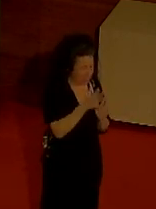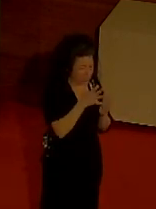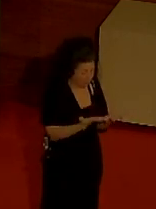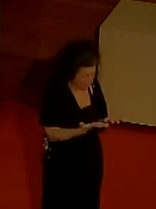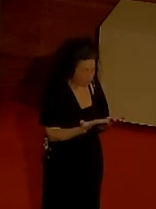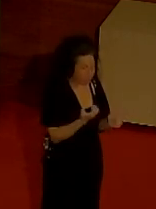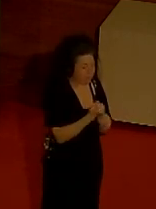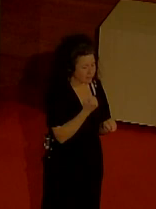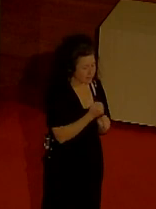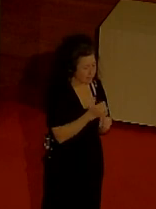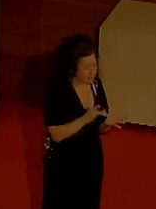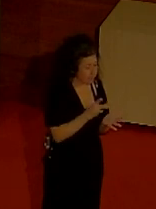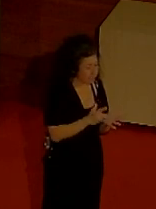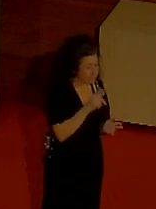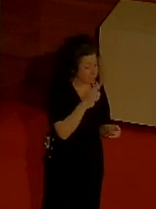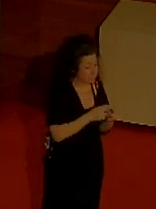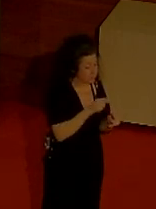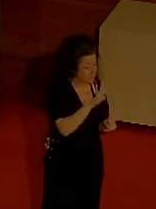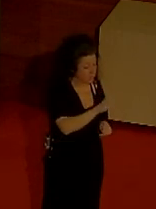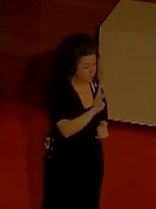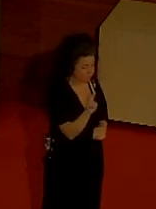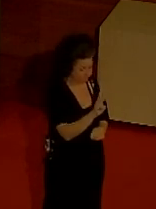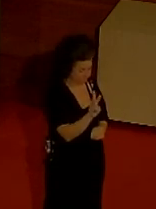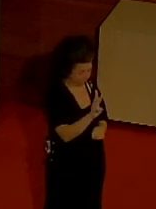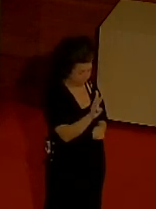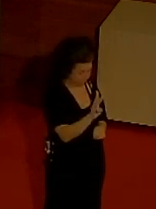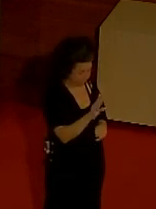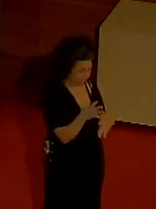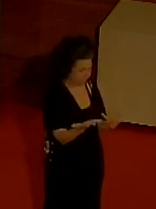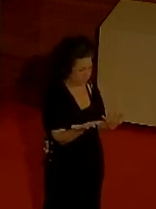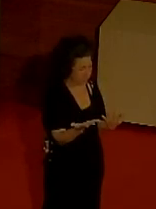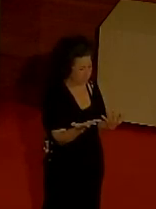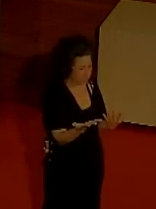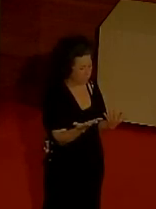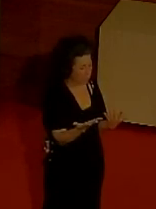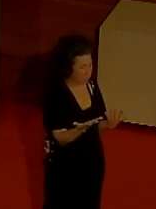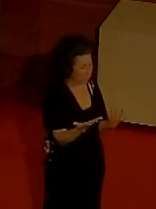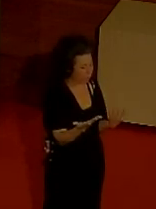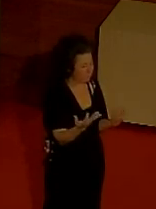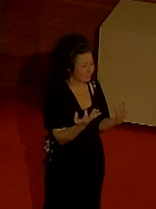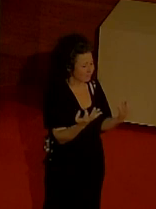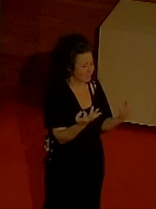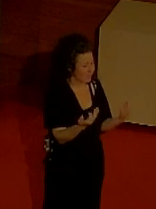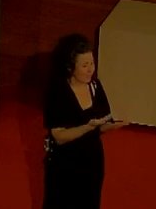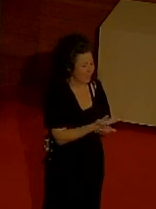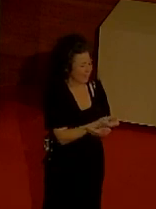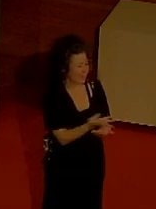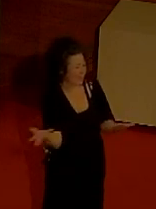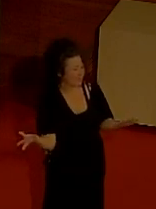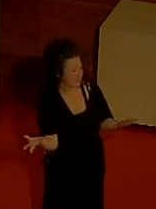llama 5W, en la cual, pues, digamos que no seguimos la dinámica de los medios convencionales, ¿no? Para bien y para